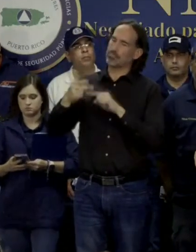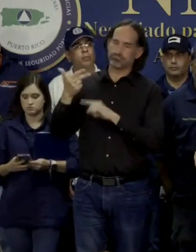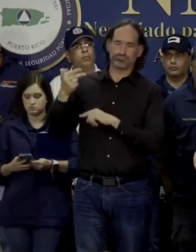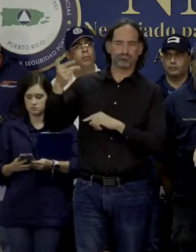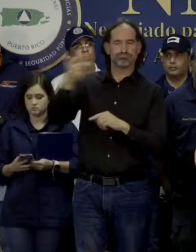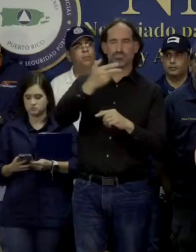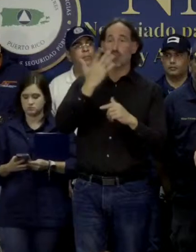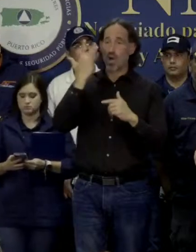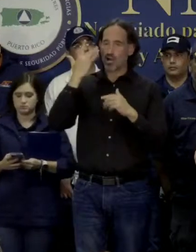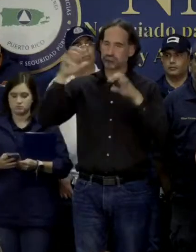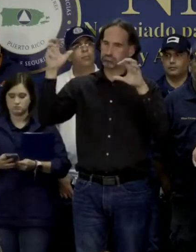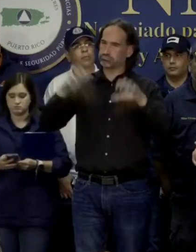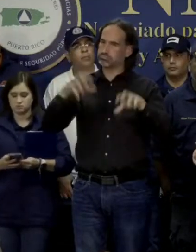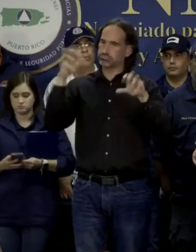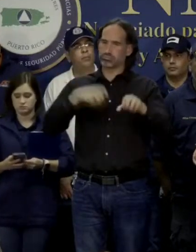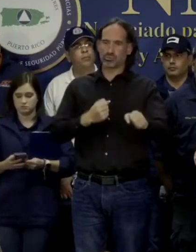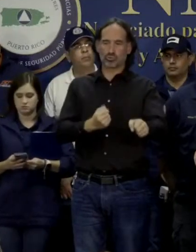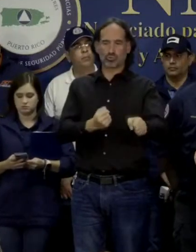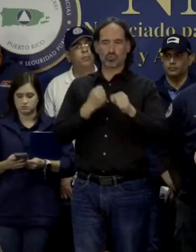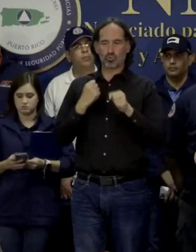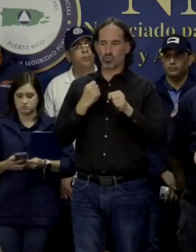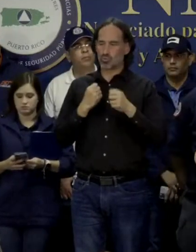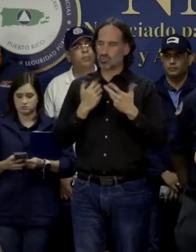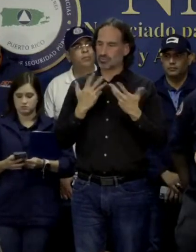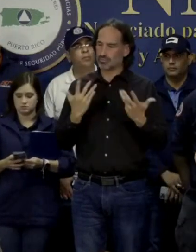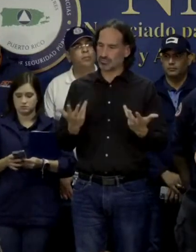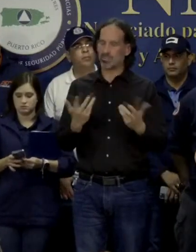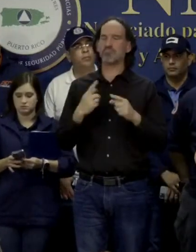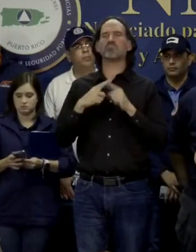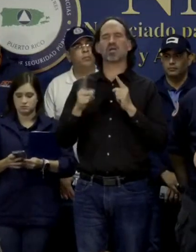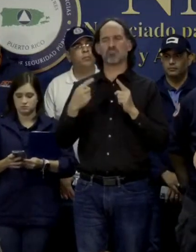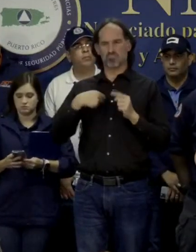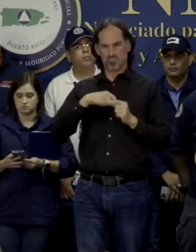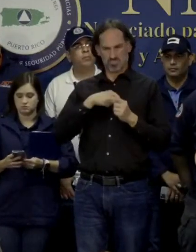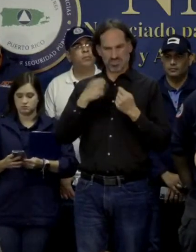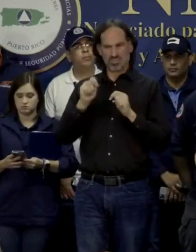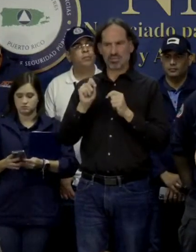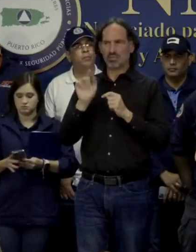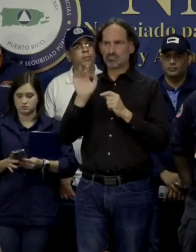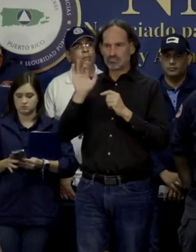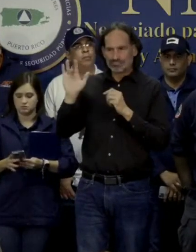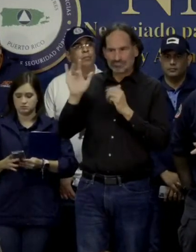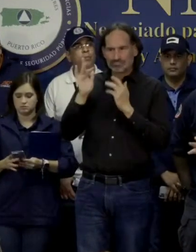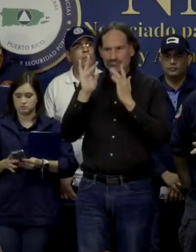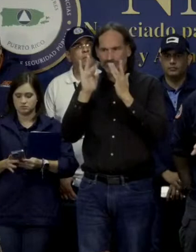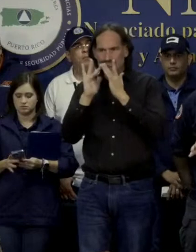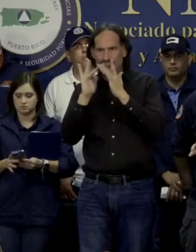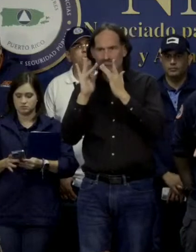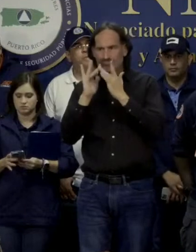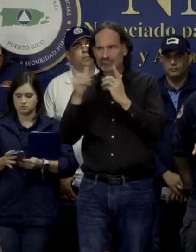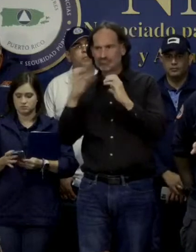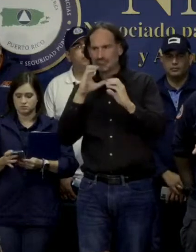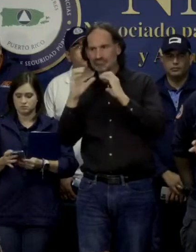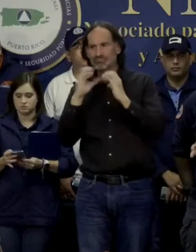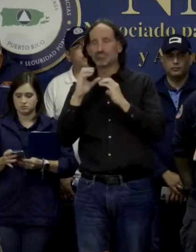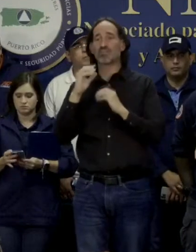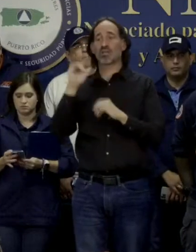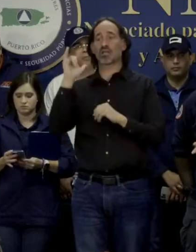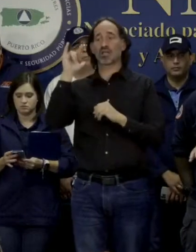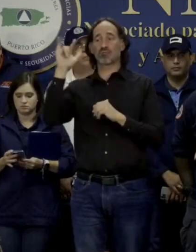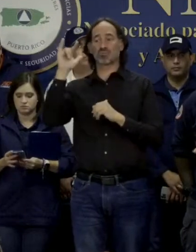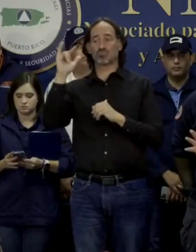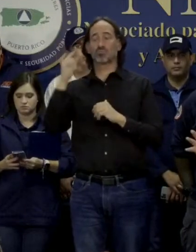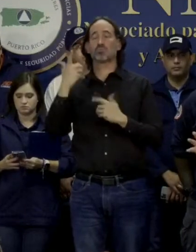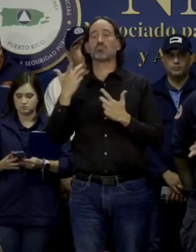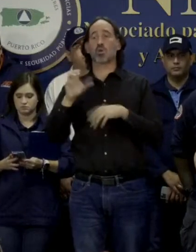nos comunicamos con las líneas aéreas locales de Vieques y Culebra, y los pilotos alegan que para Culebra específicamente no es muy difícil